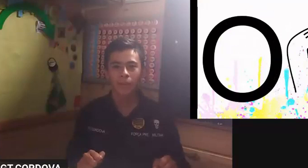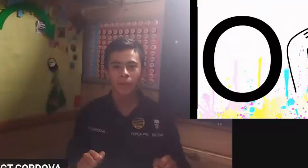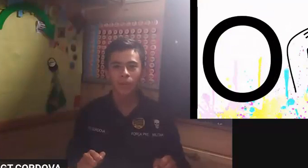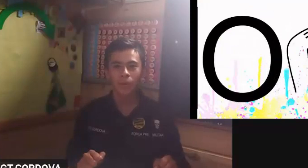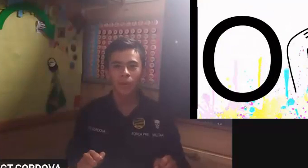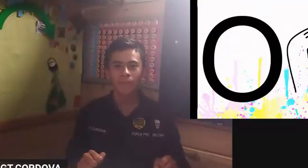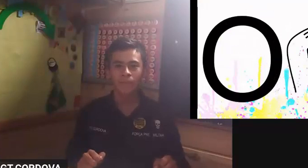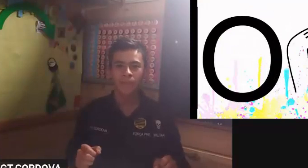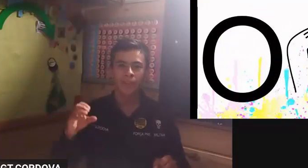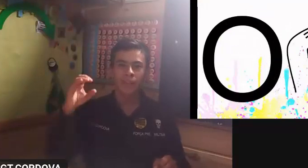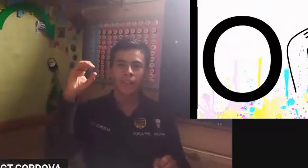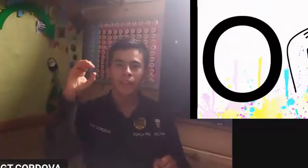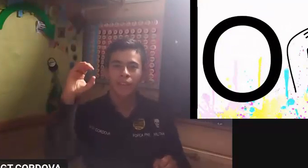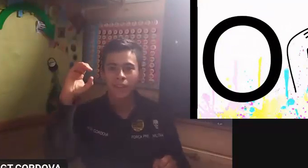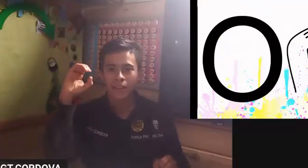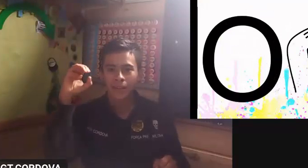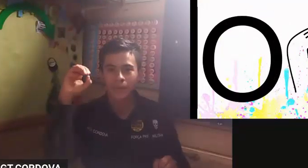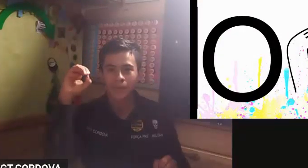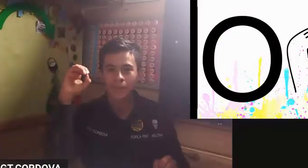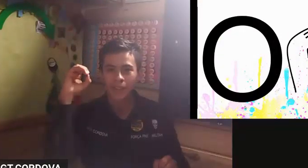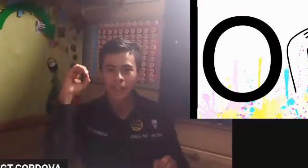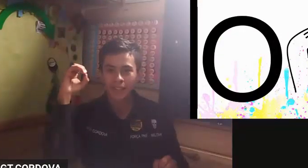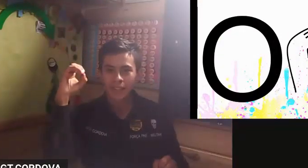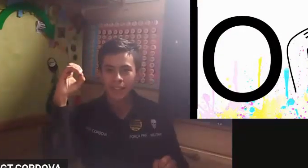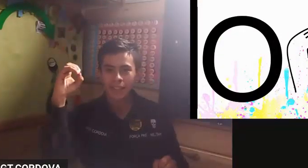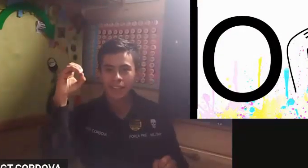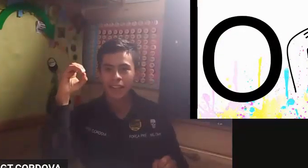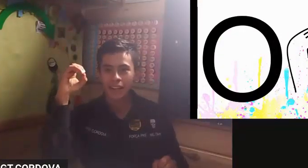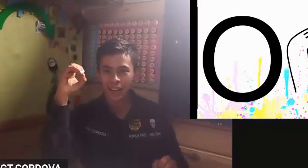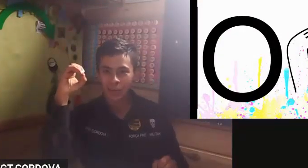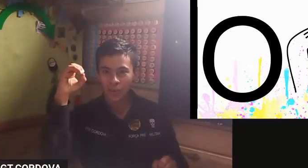O O. Então, esse aqui é